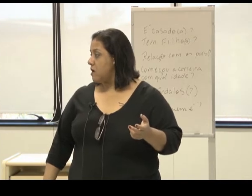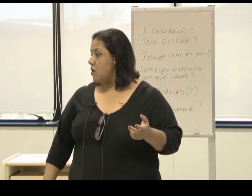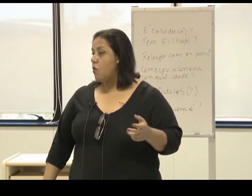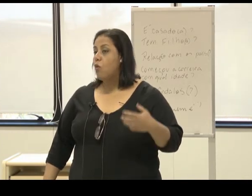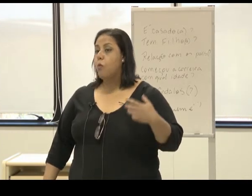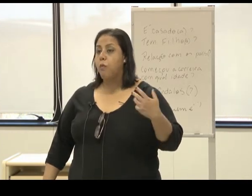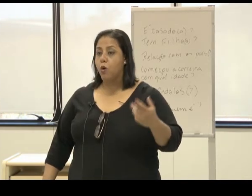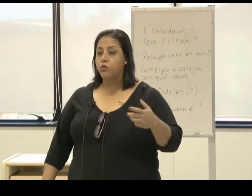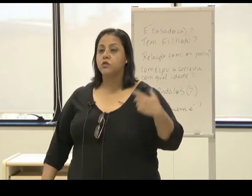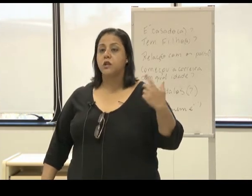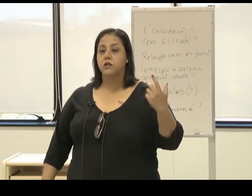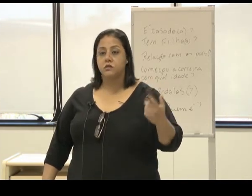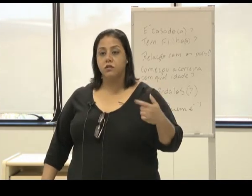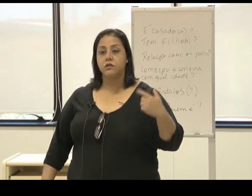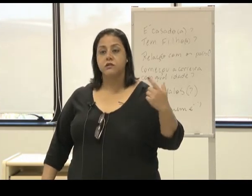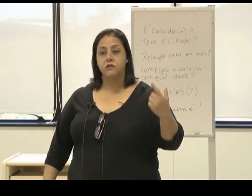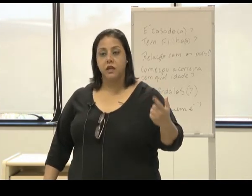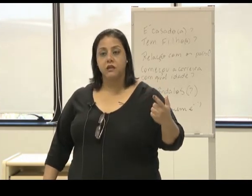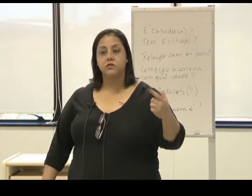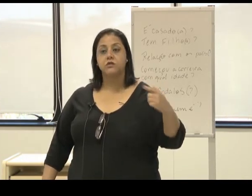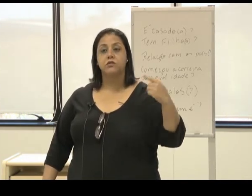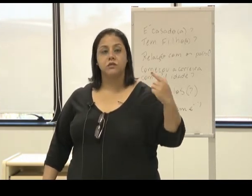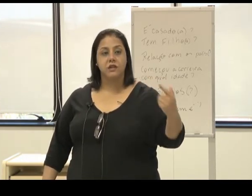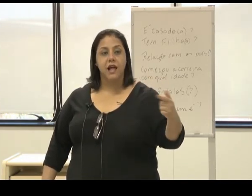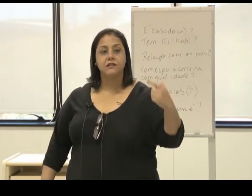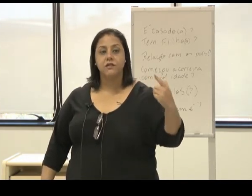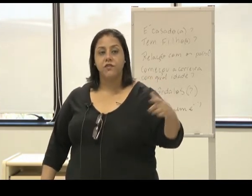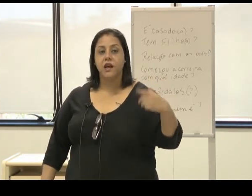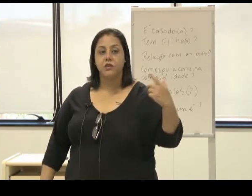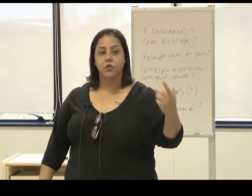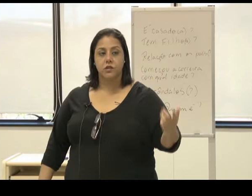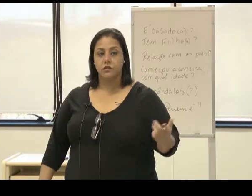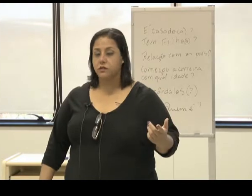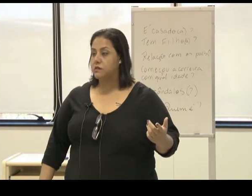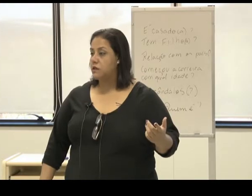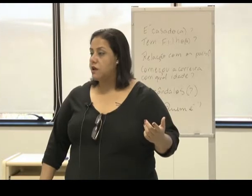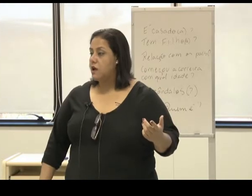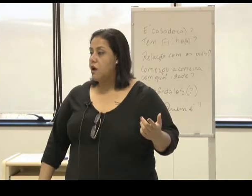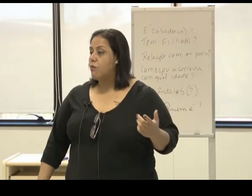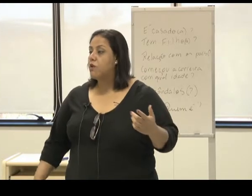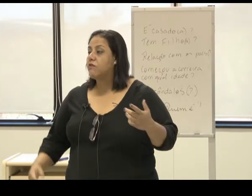O ponto de tradução desse texto são os classificadores. Porque você tem